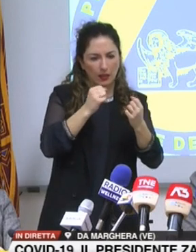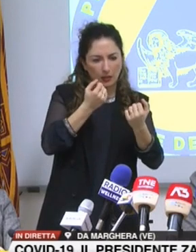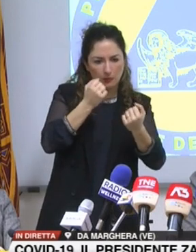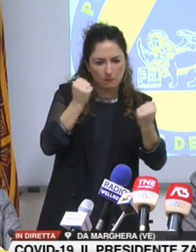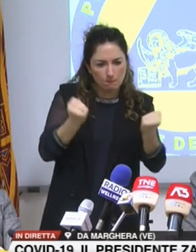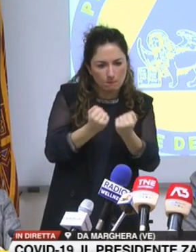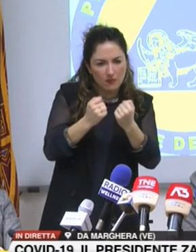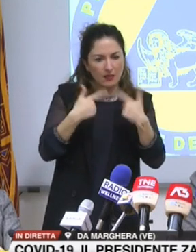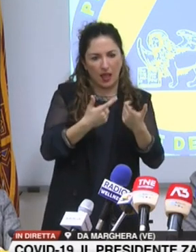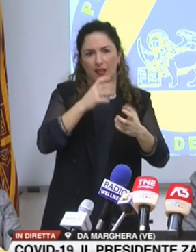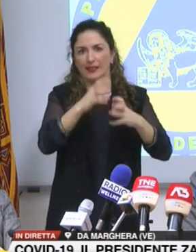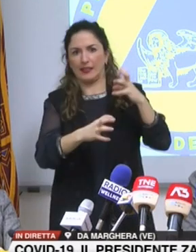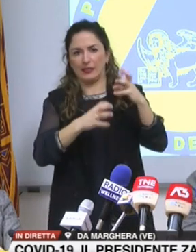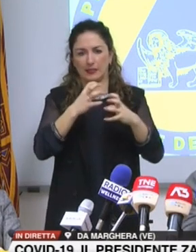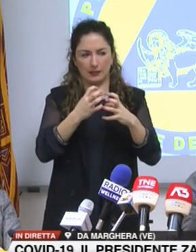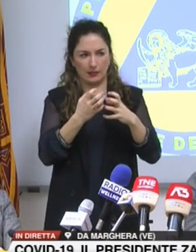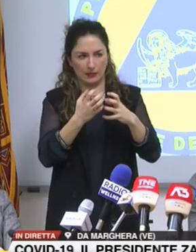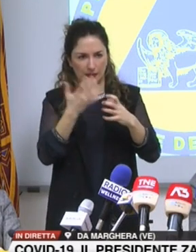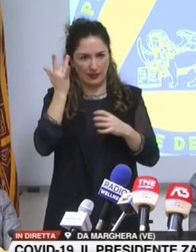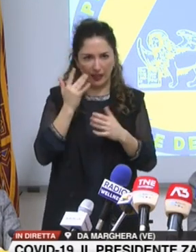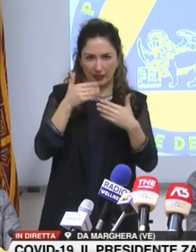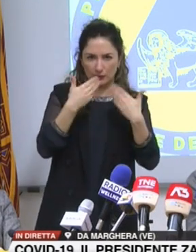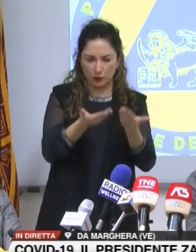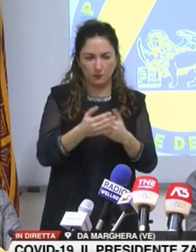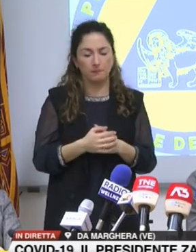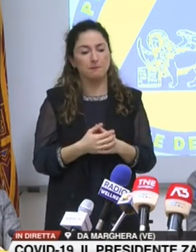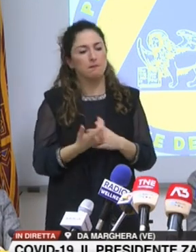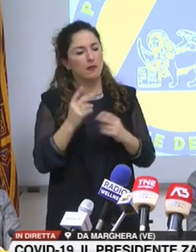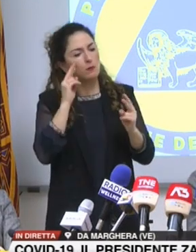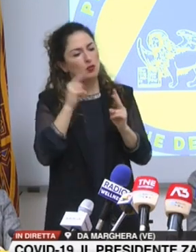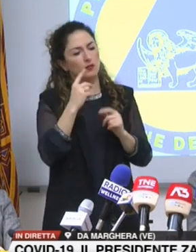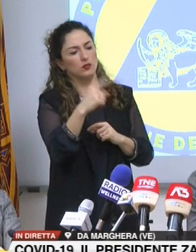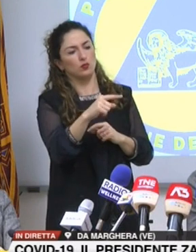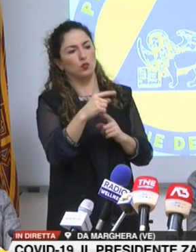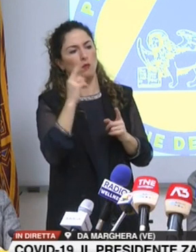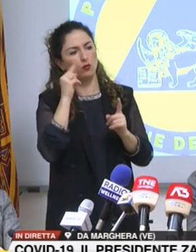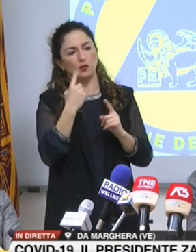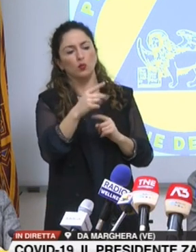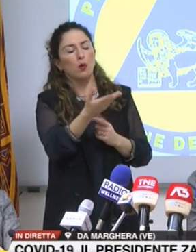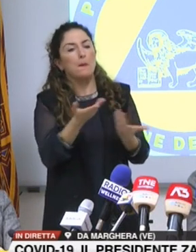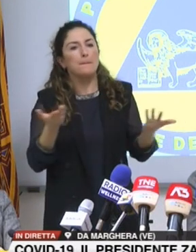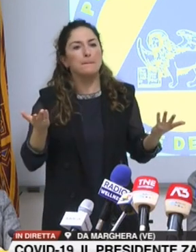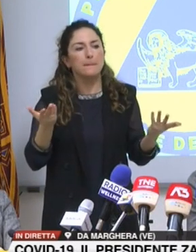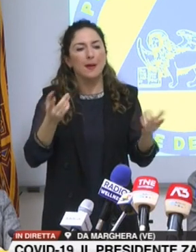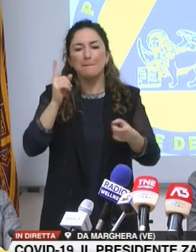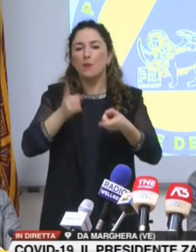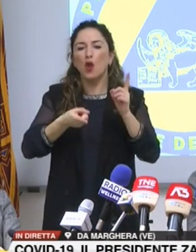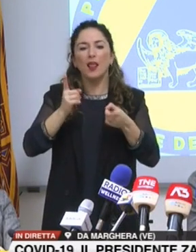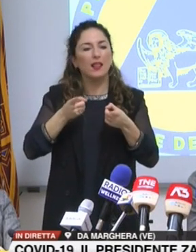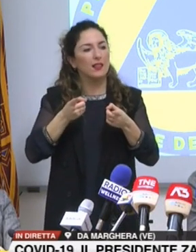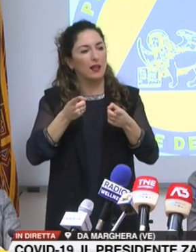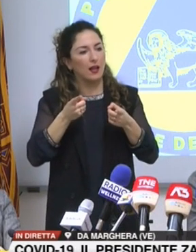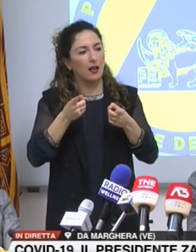importanti e molti fronti importanti. Dal suo punto di vista, quale dovrebbe essere l'atteggiamento della politica